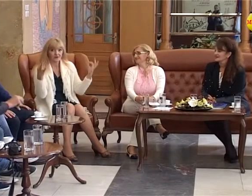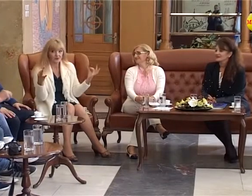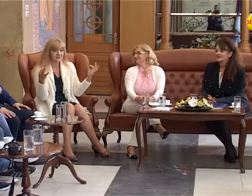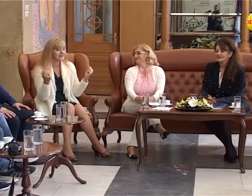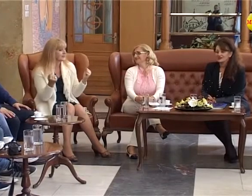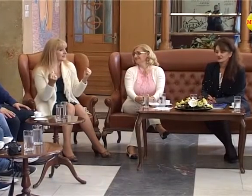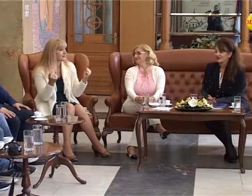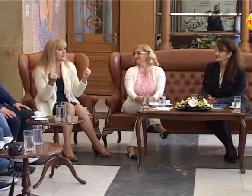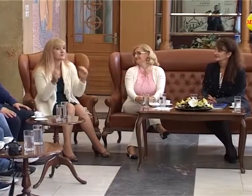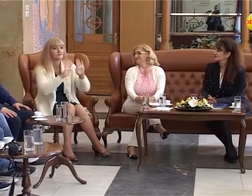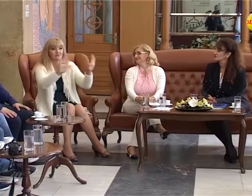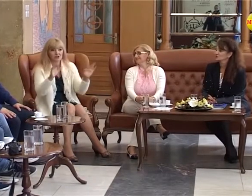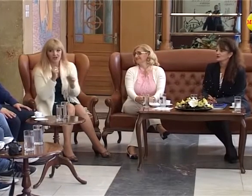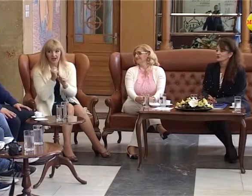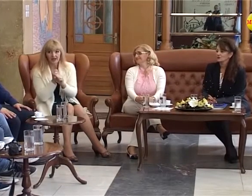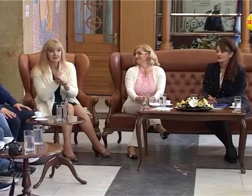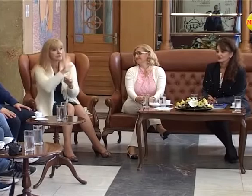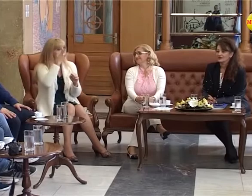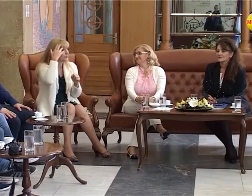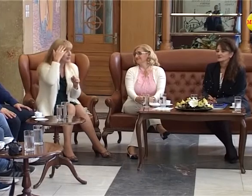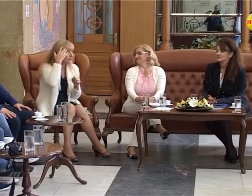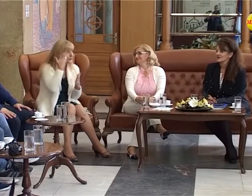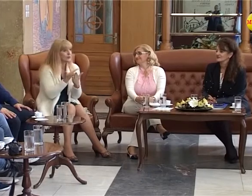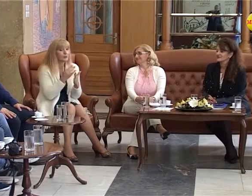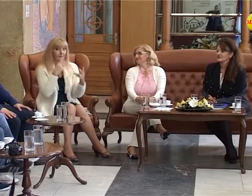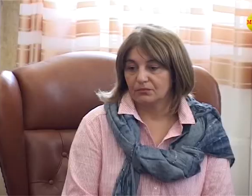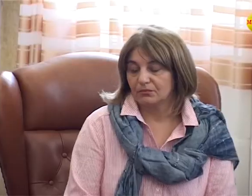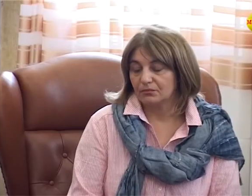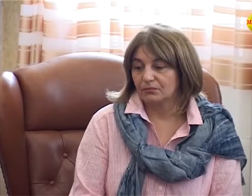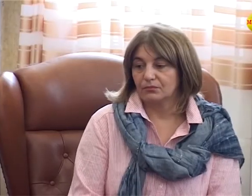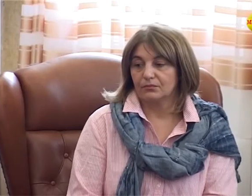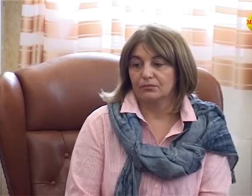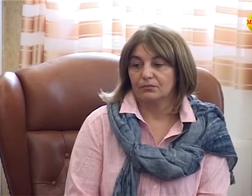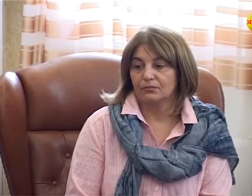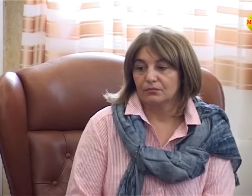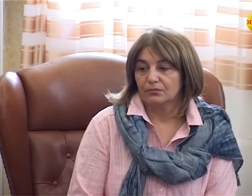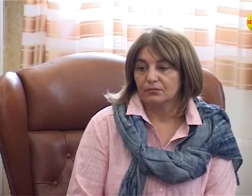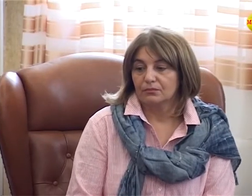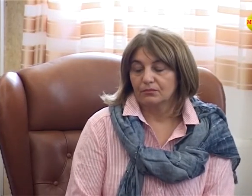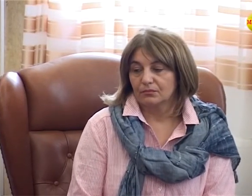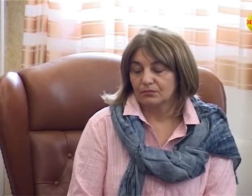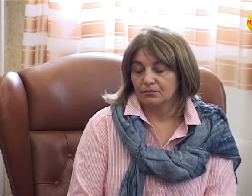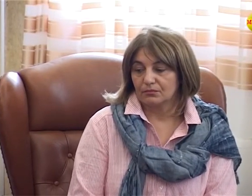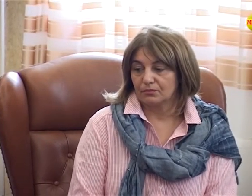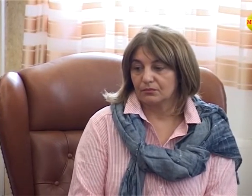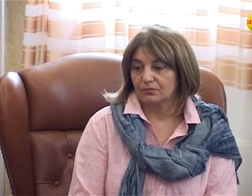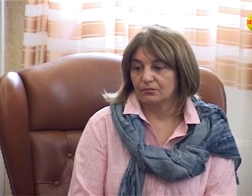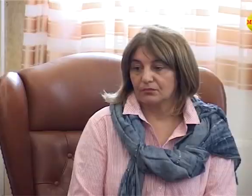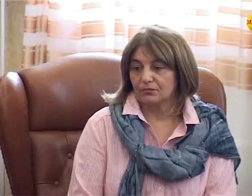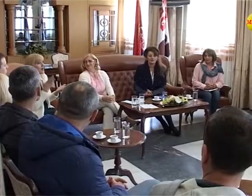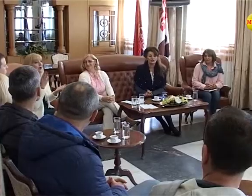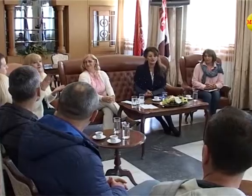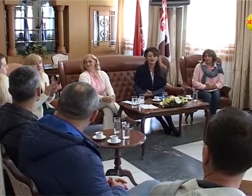U okviru manifestacije biće organizovani etno-modna revija Budućnost tradicije, na kojoj će biti prikazani unikatni